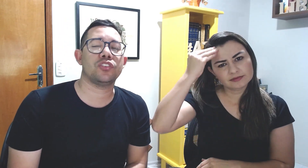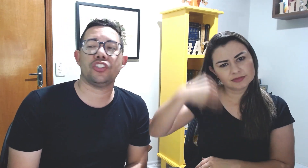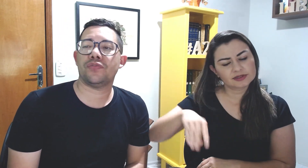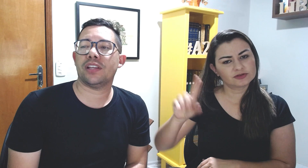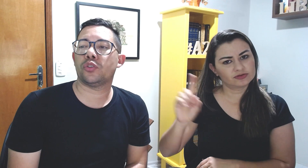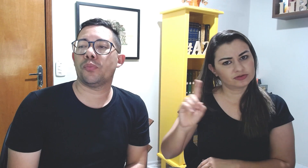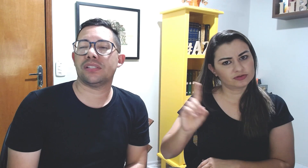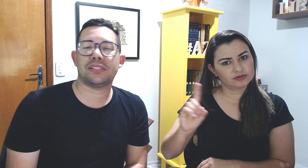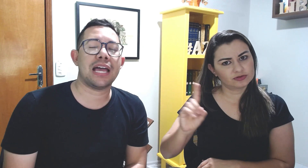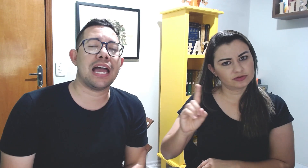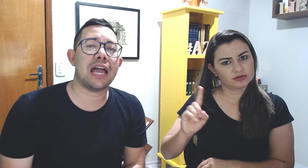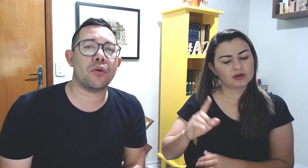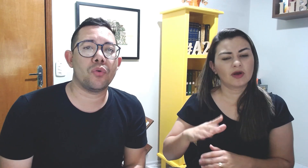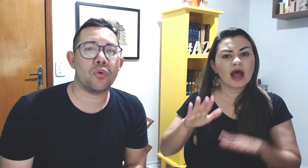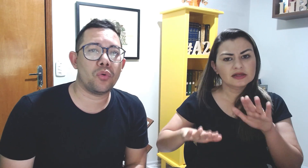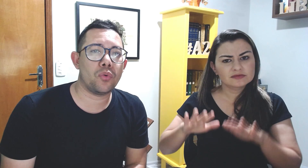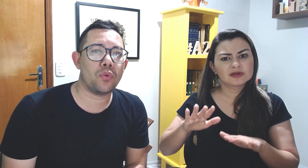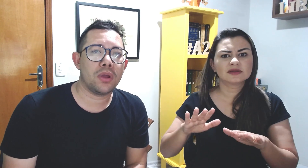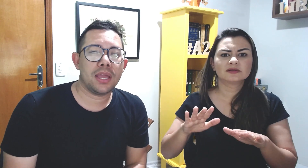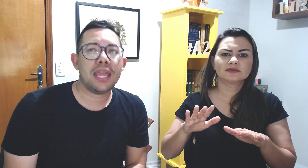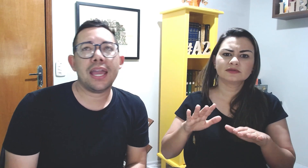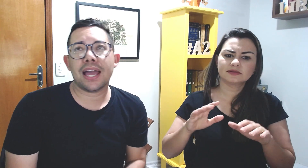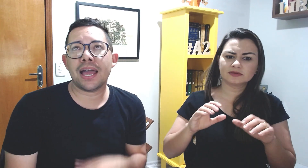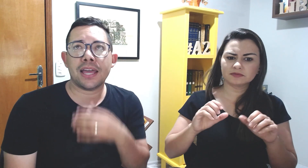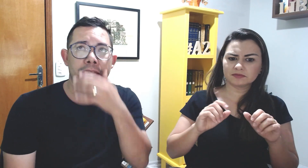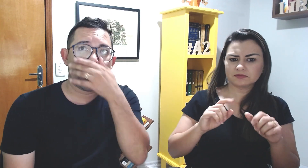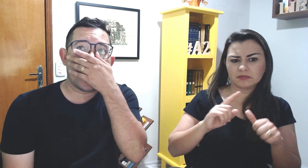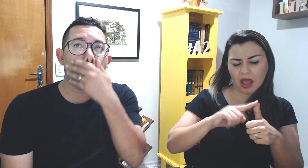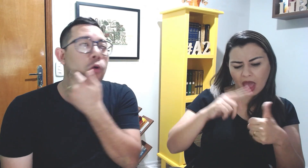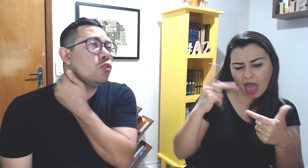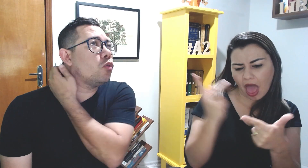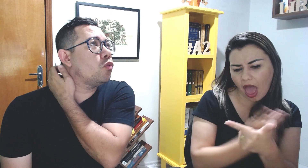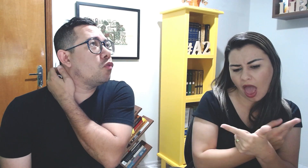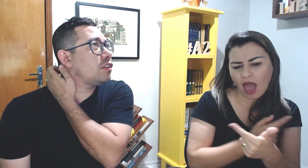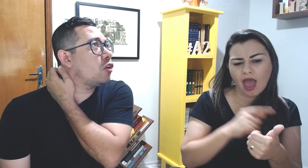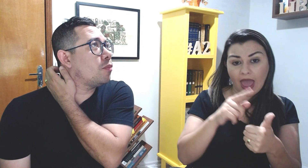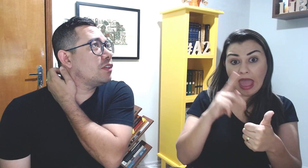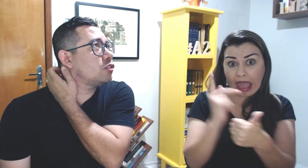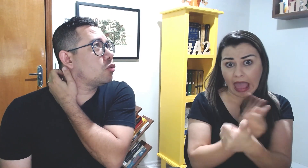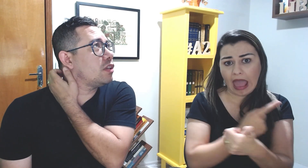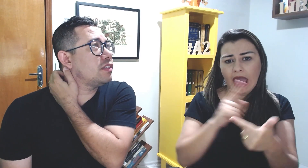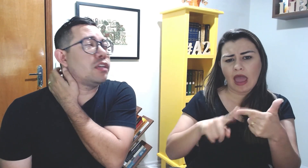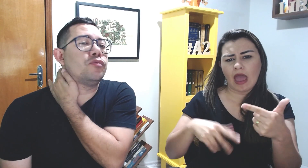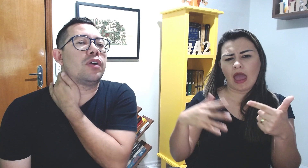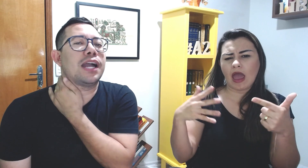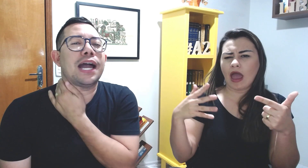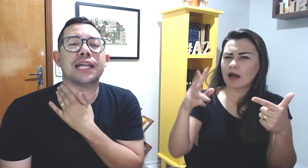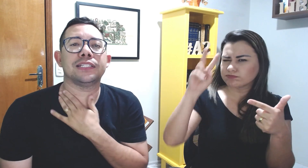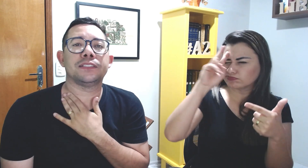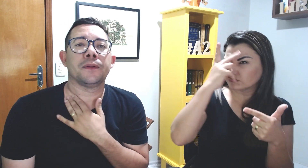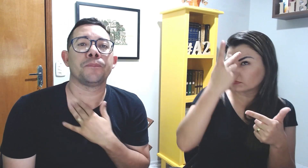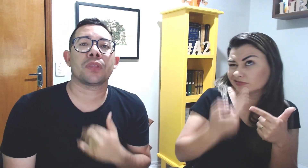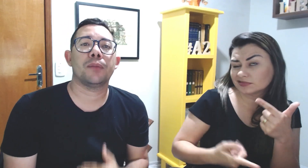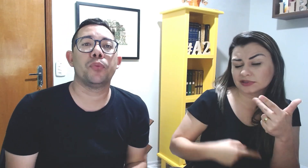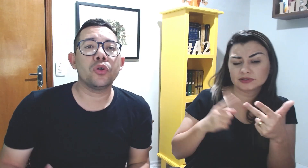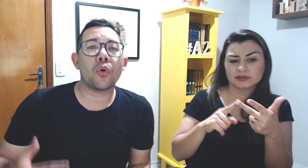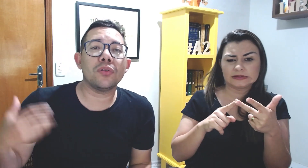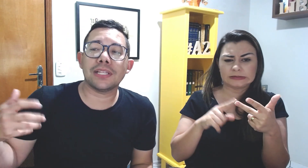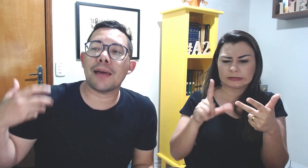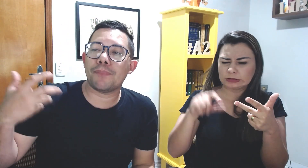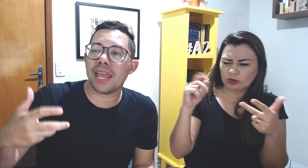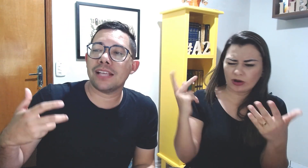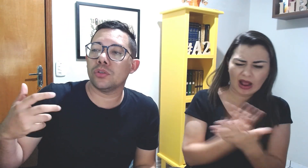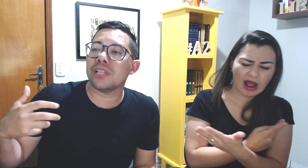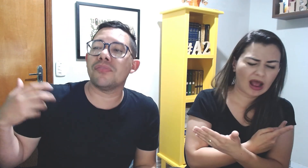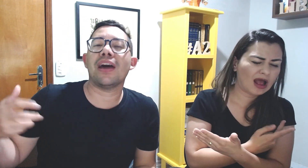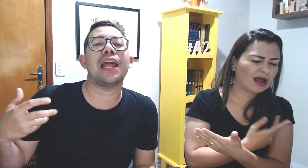caso a gente venha tropeçar ou errar, né? Ou fazer algumas escolhas equivocadas por conta